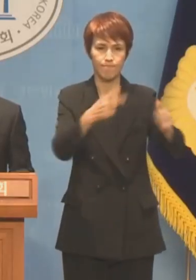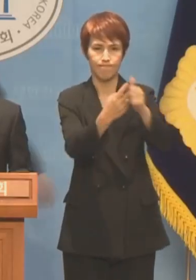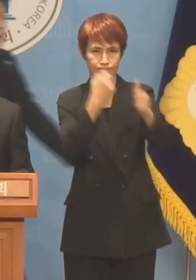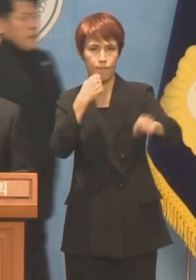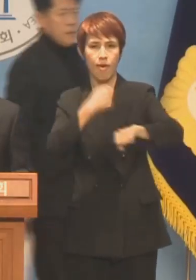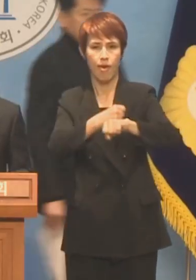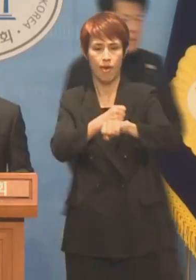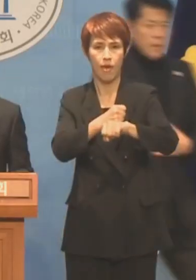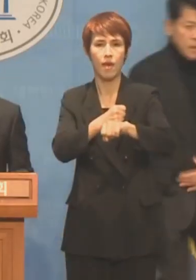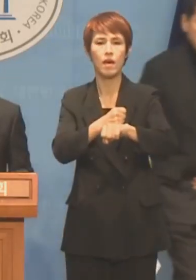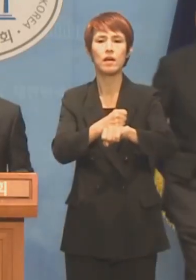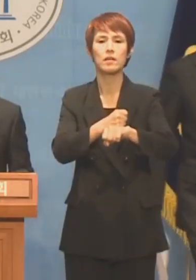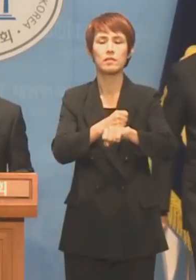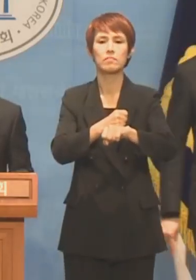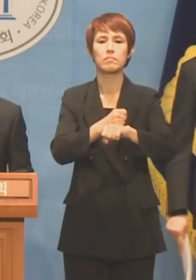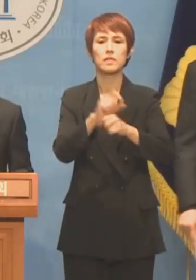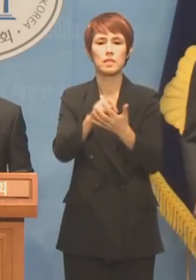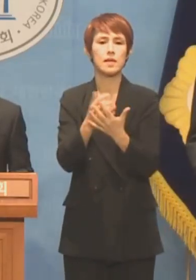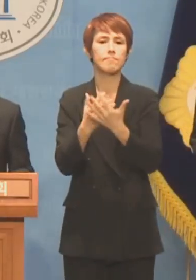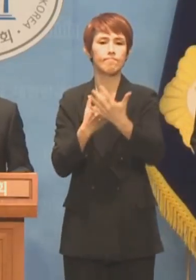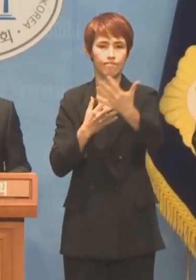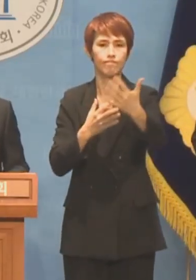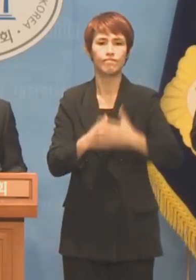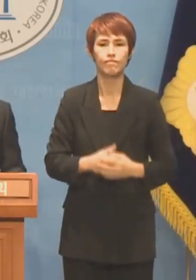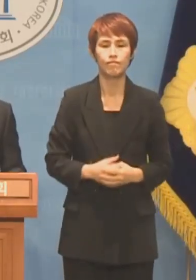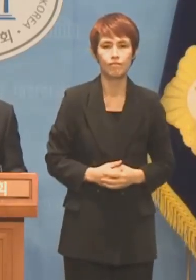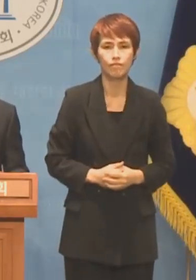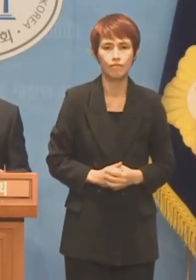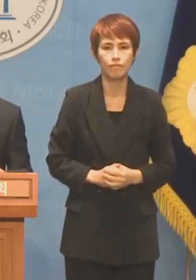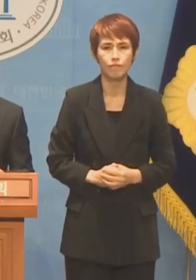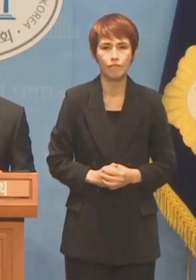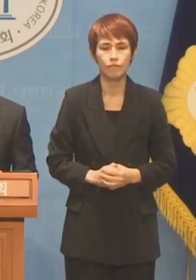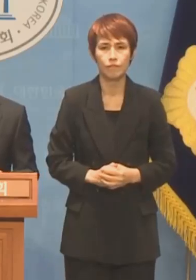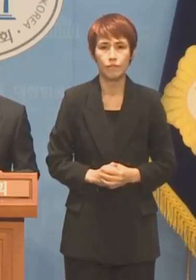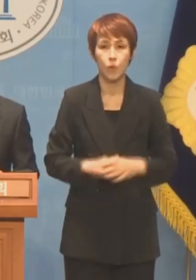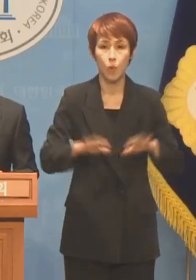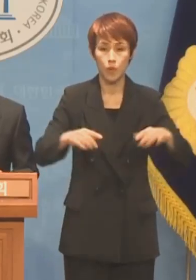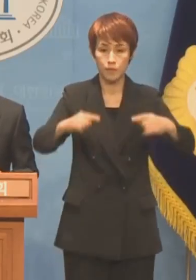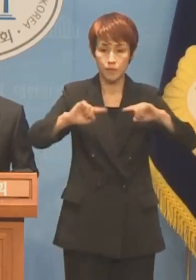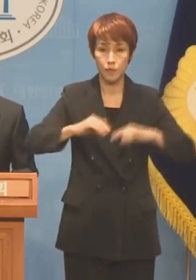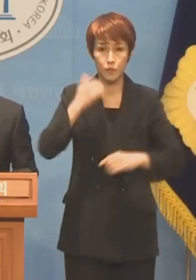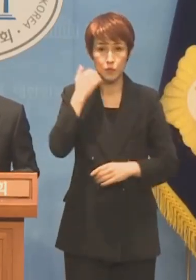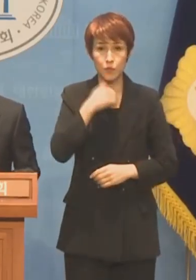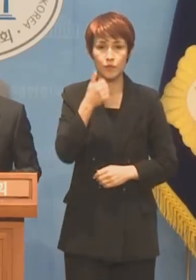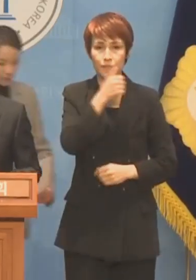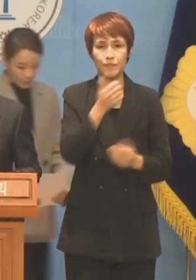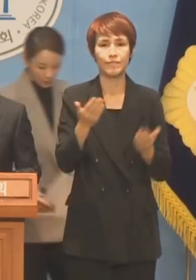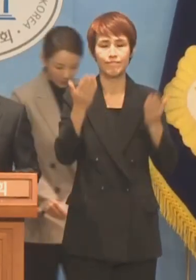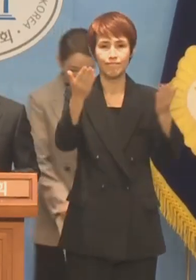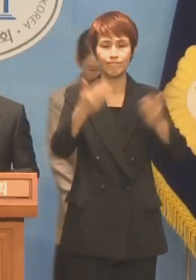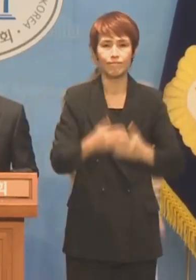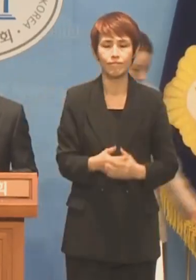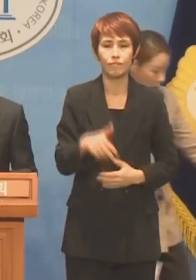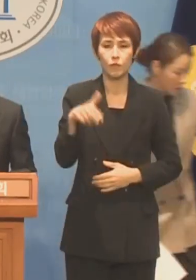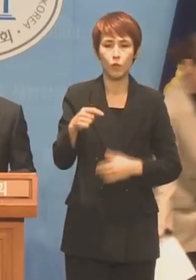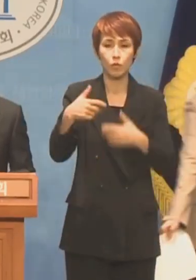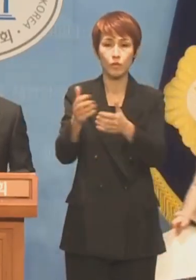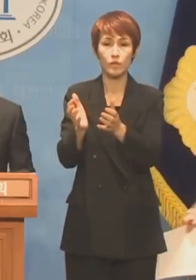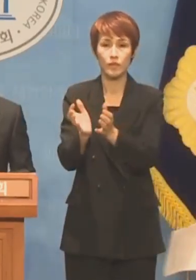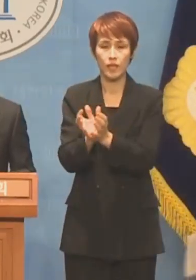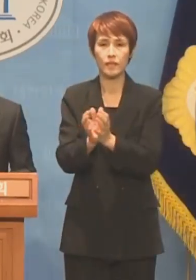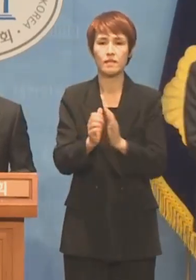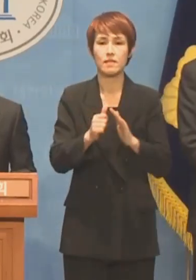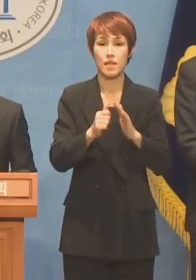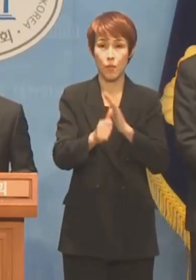결의 기자회견을 실시하려 합니다. 참석자분들 소개해드리겠습니다. 조국혁신당